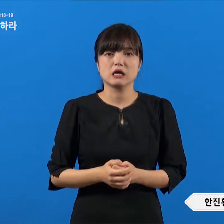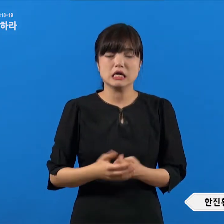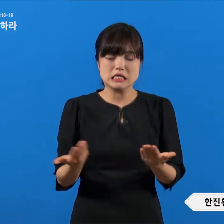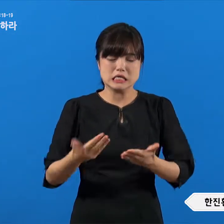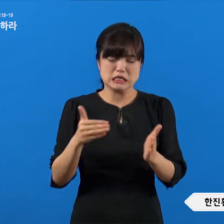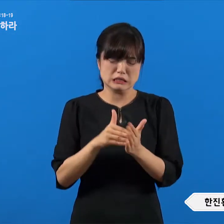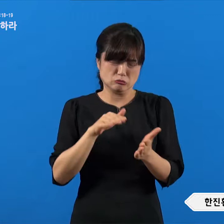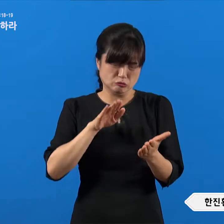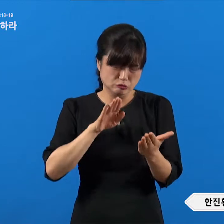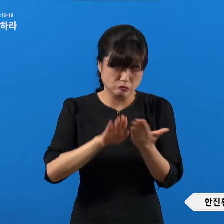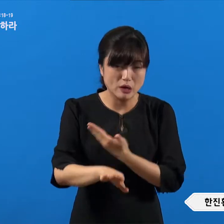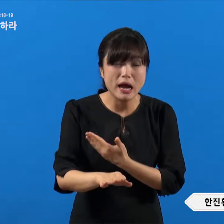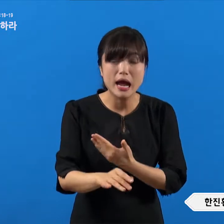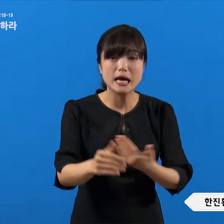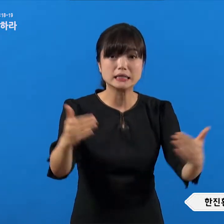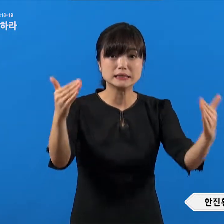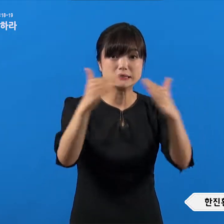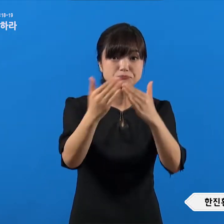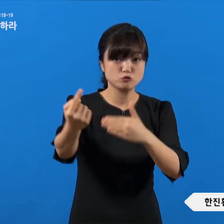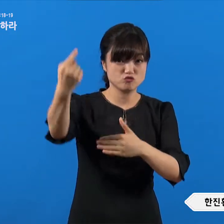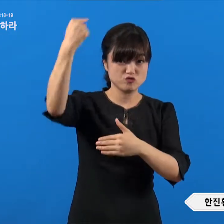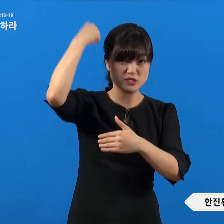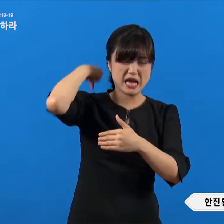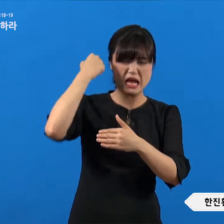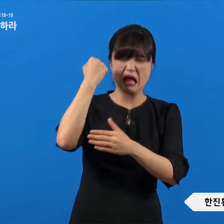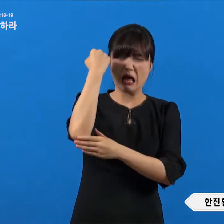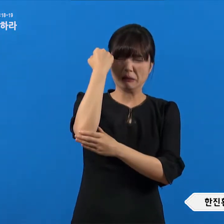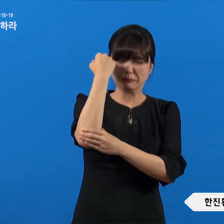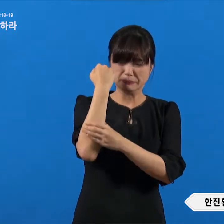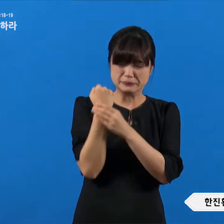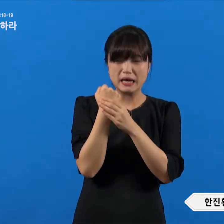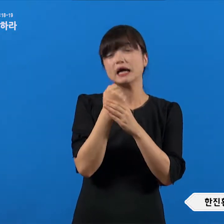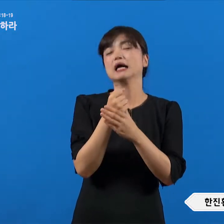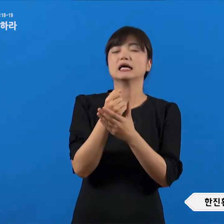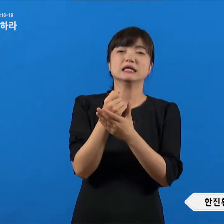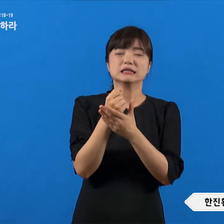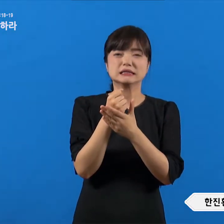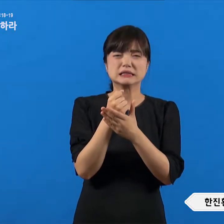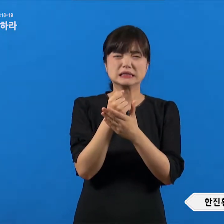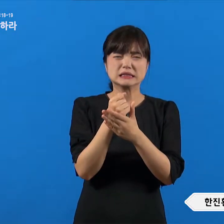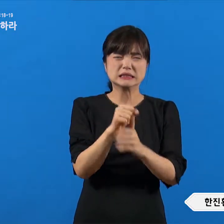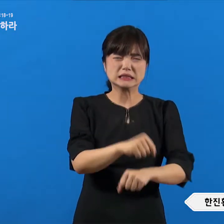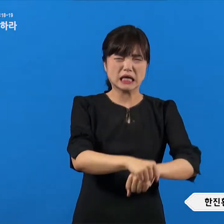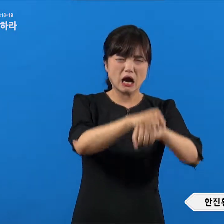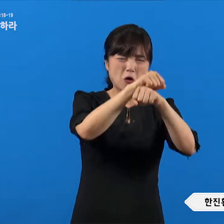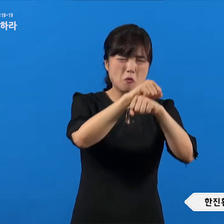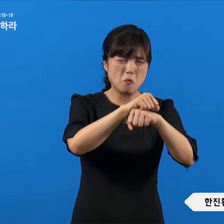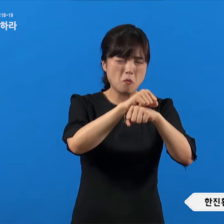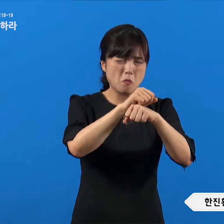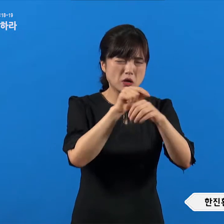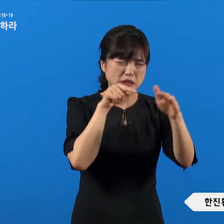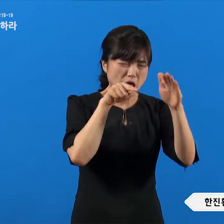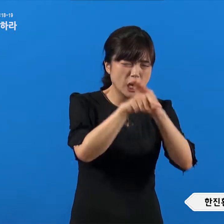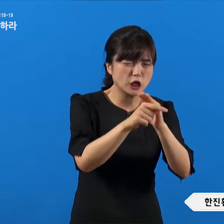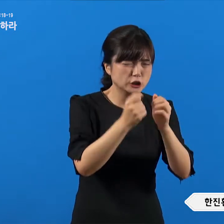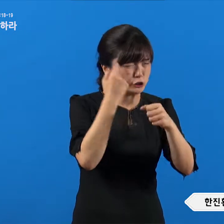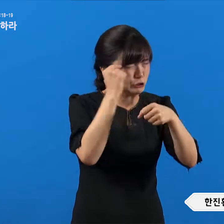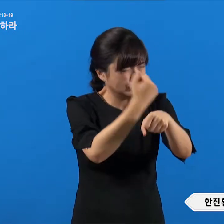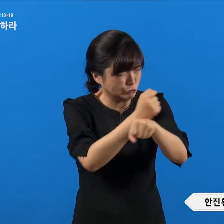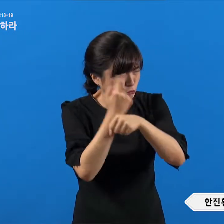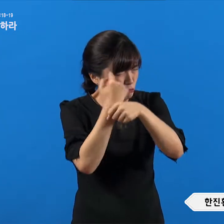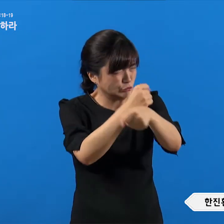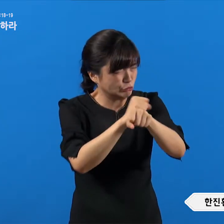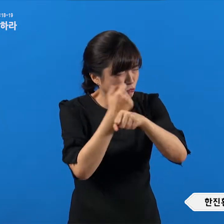퇴근하고 나서 그 집 뒷뜰에 있는 낡은 창고에 틀어박혀서 계속 연구를 거듭하는